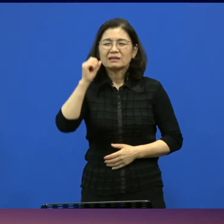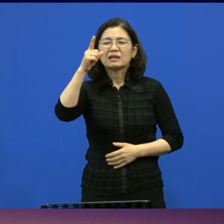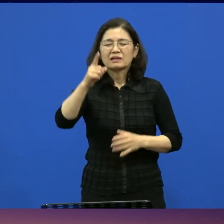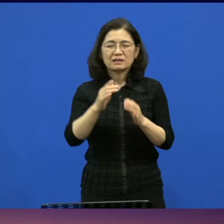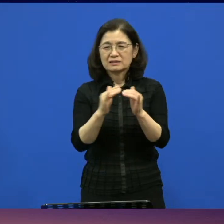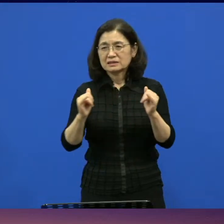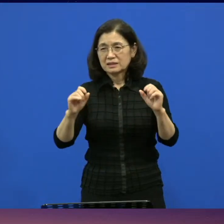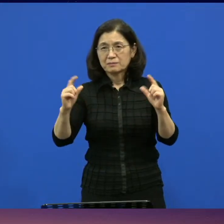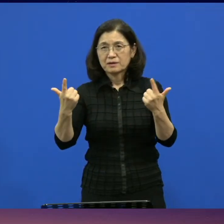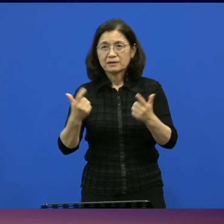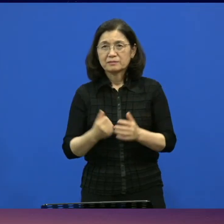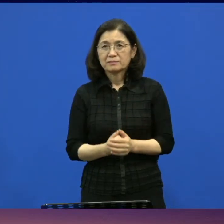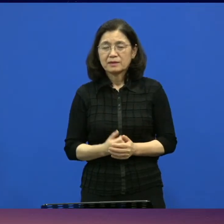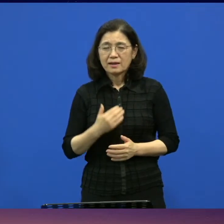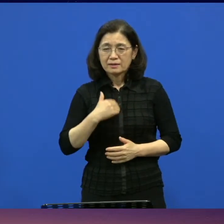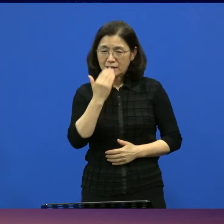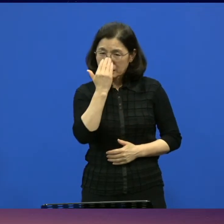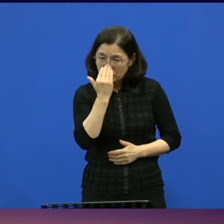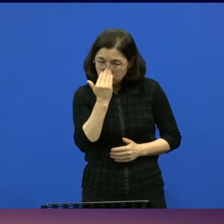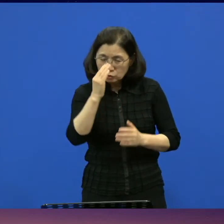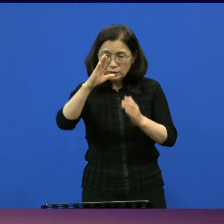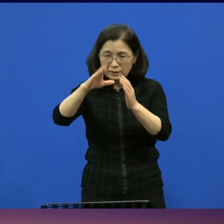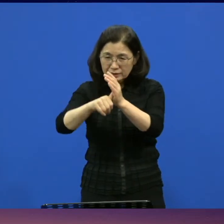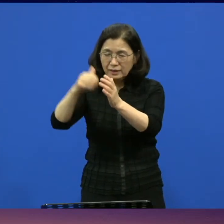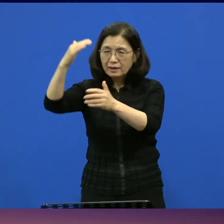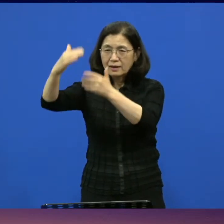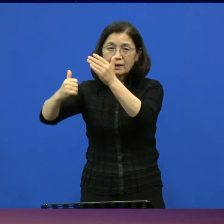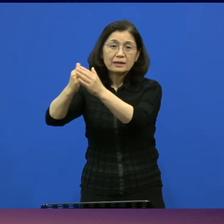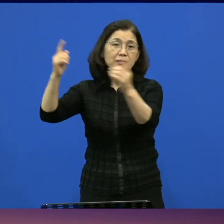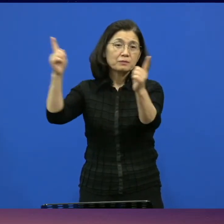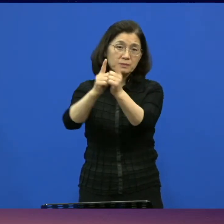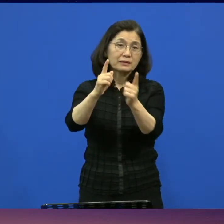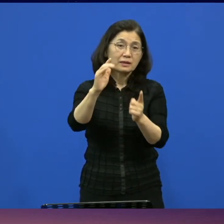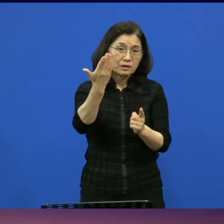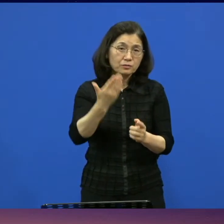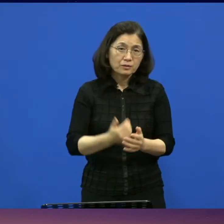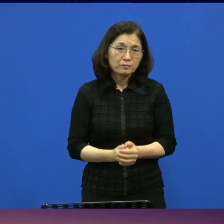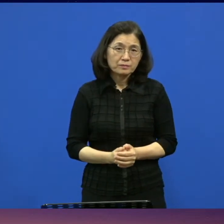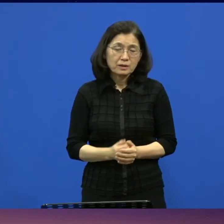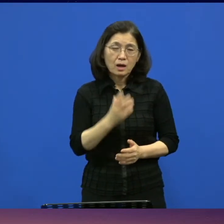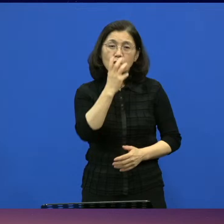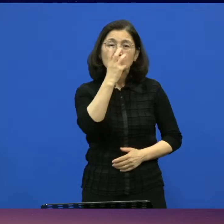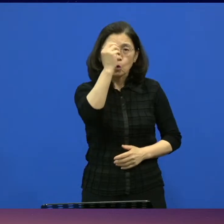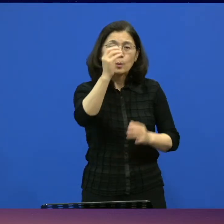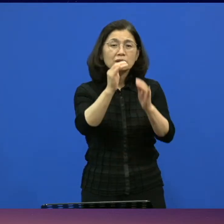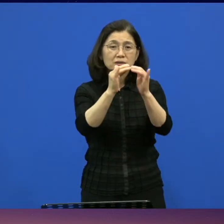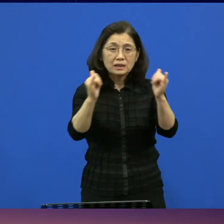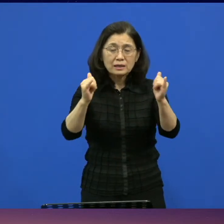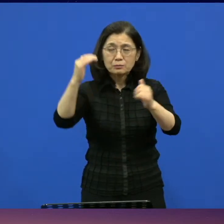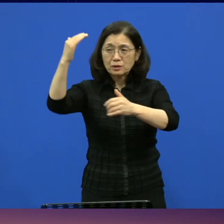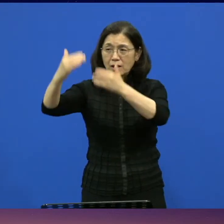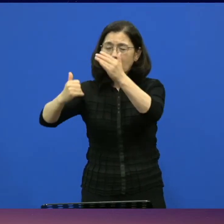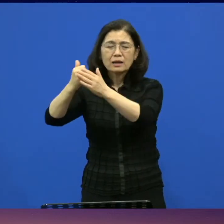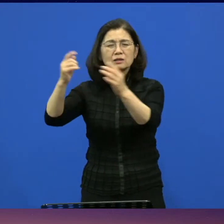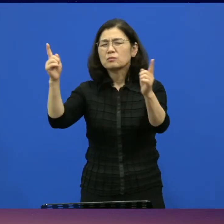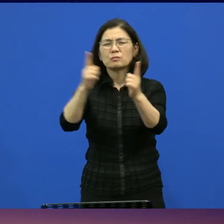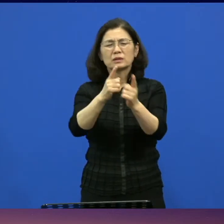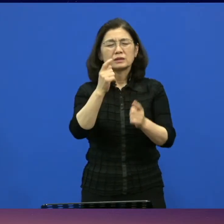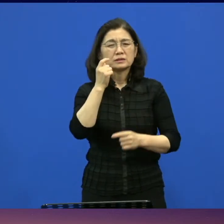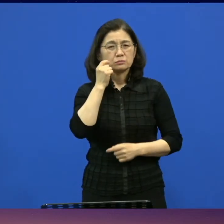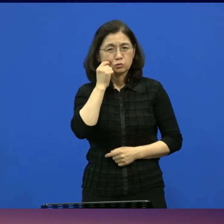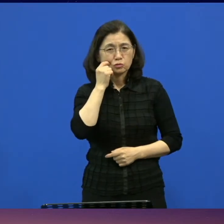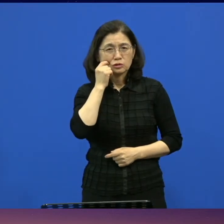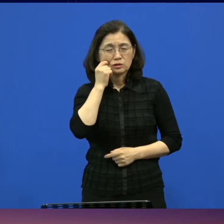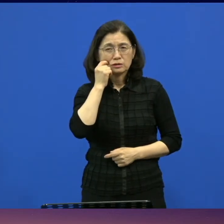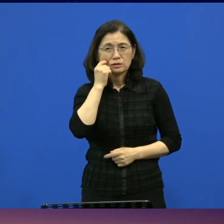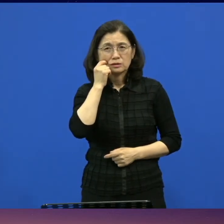낮아져야 주님을 만날 수 있어요. 높아진 자는 하나님을 만날 수 없어요. 하나님이 누구인지 몰라요. 어떻게